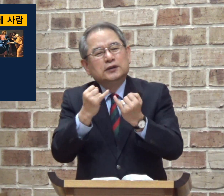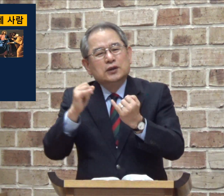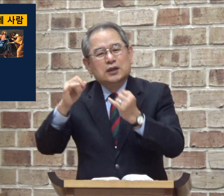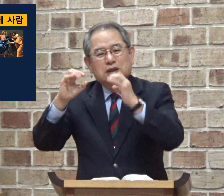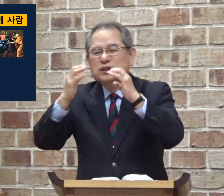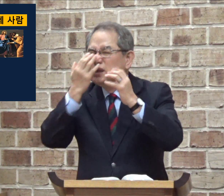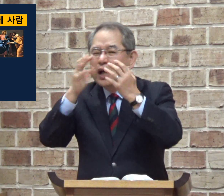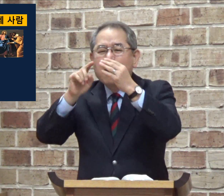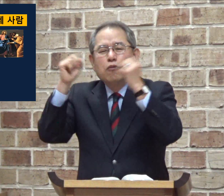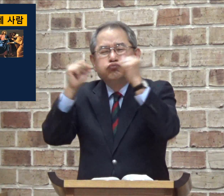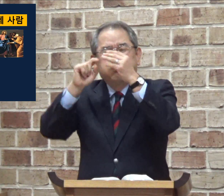또한 가나안 여인의